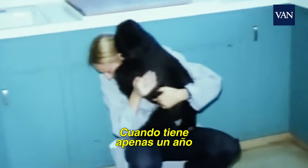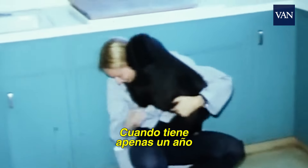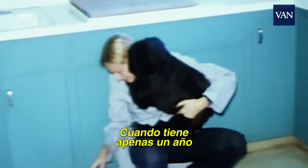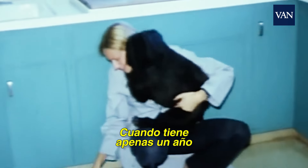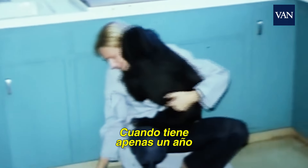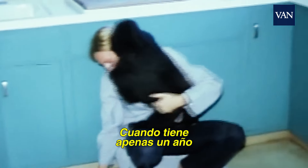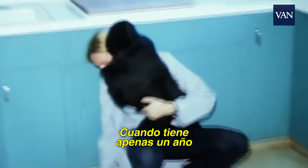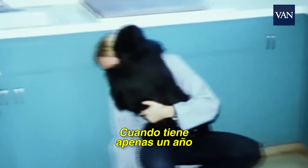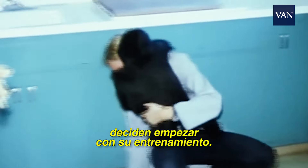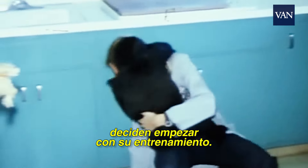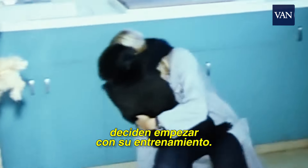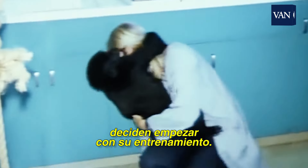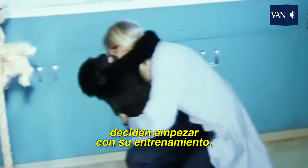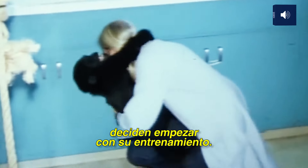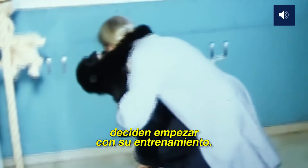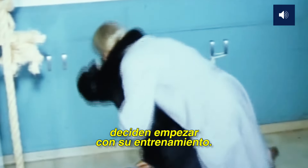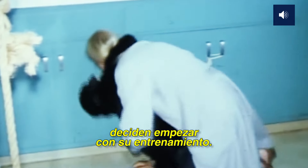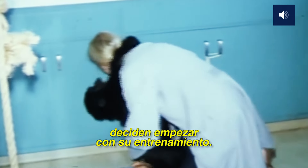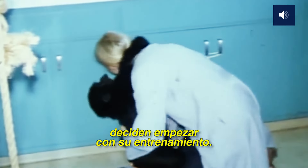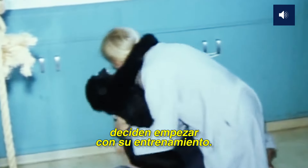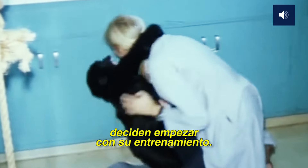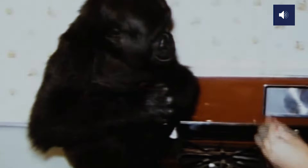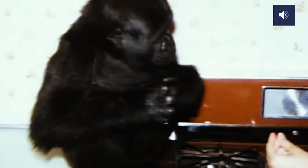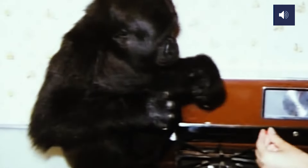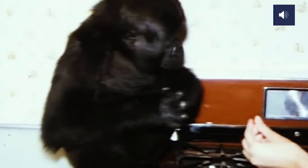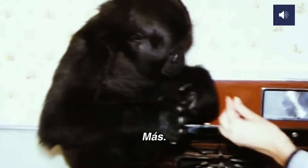Cuando tiene apenas un año, deciden empezar con su entrenamiento.